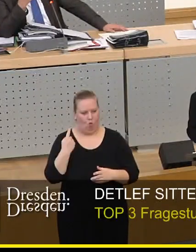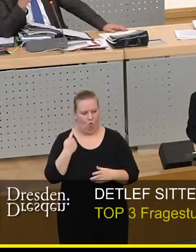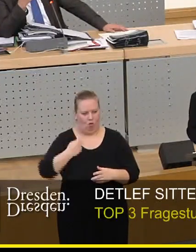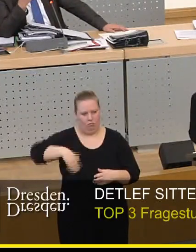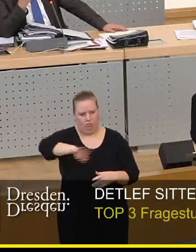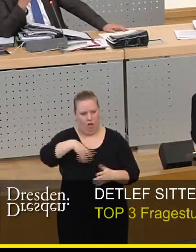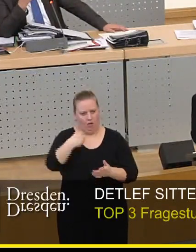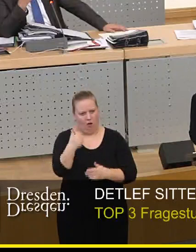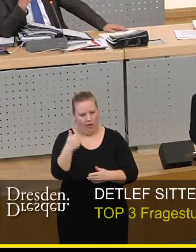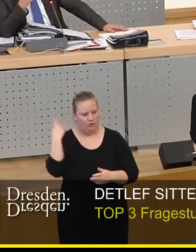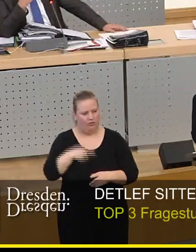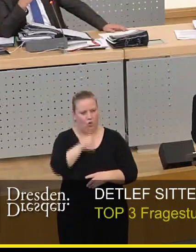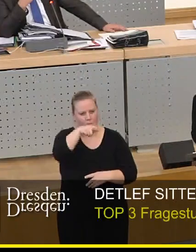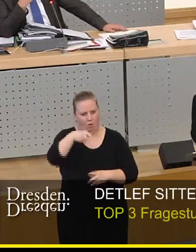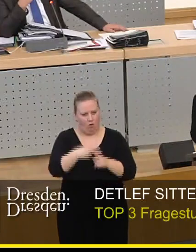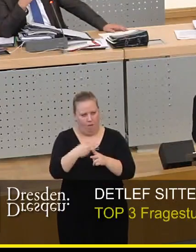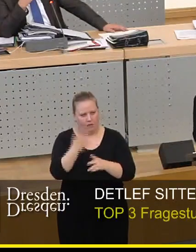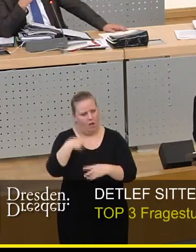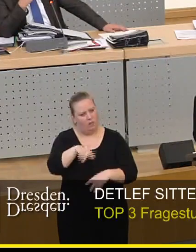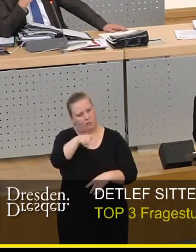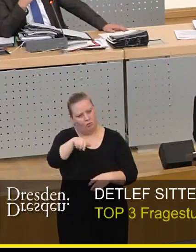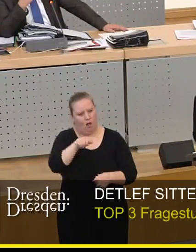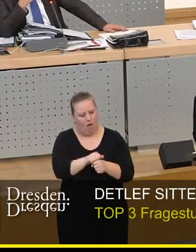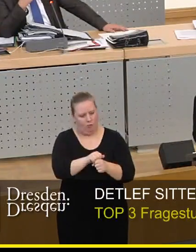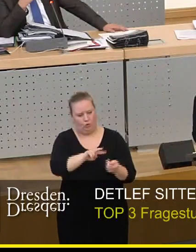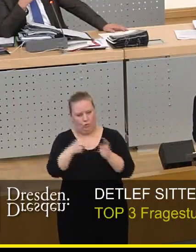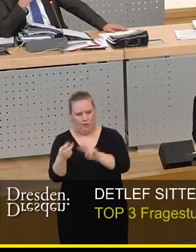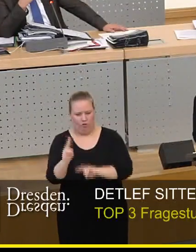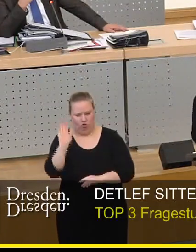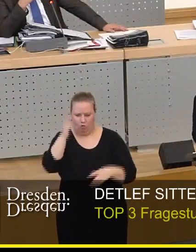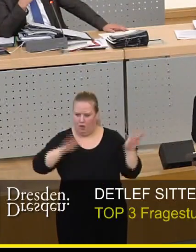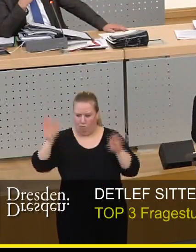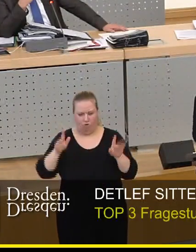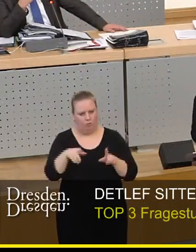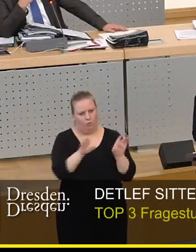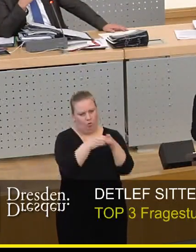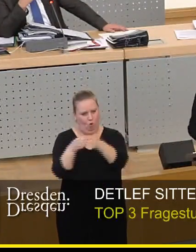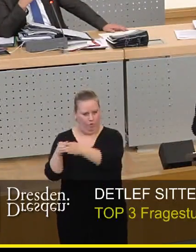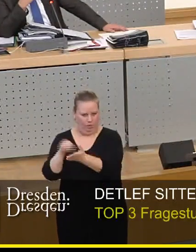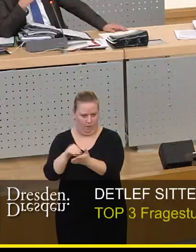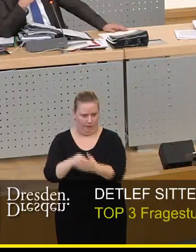und Freigabe durch den Oberbürgermeister ans Haupt- und Personalamt zur Umsetzung in Abstimmung mit den jeweiligen Fachämtern gegeben.